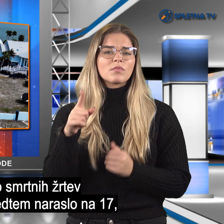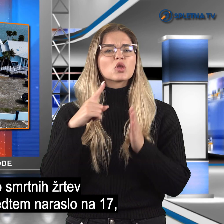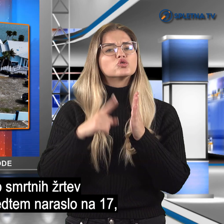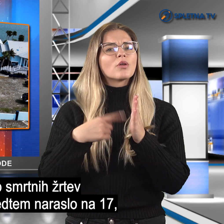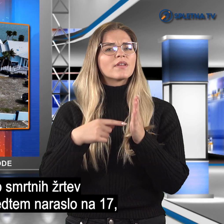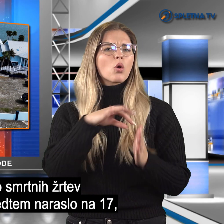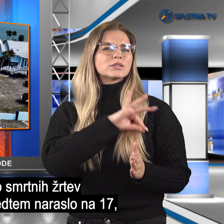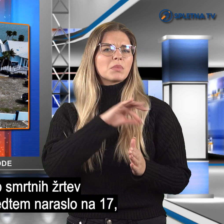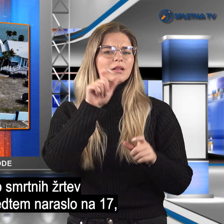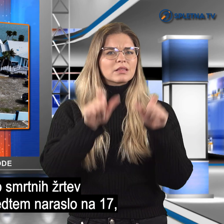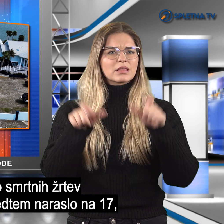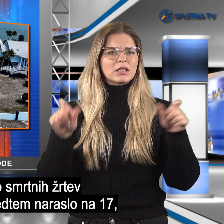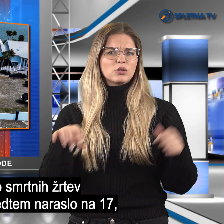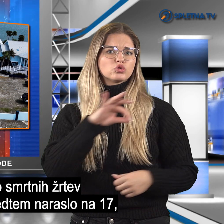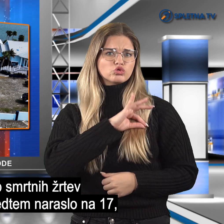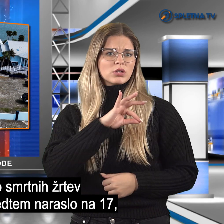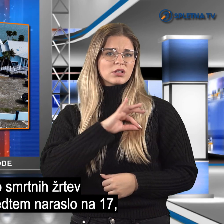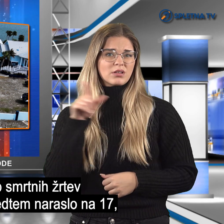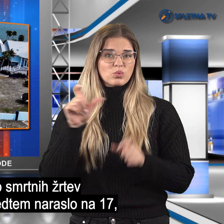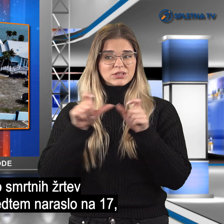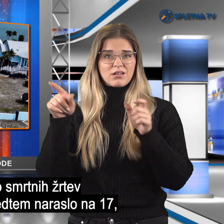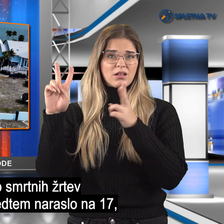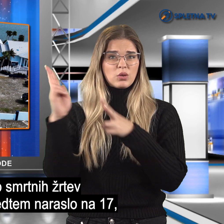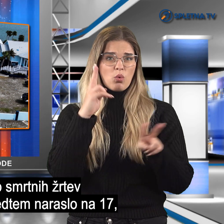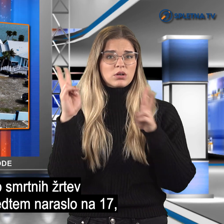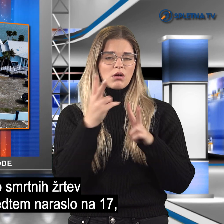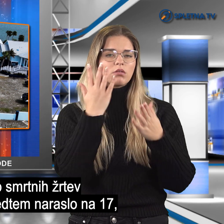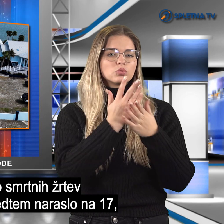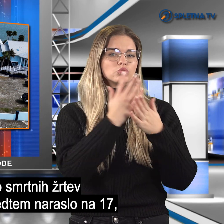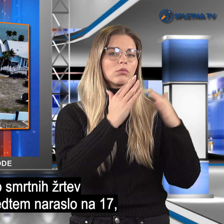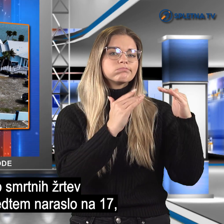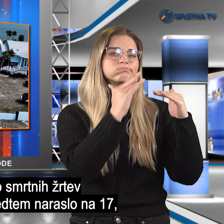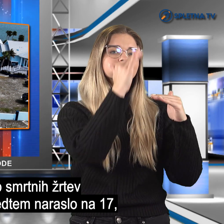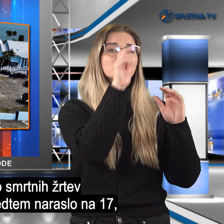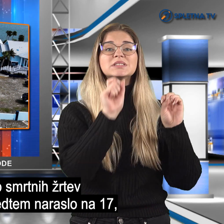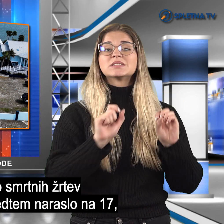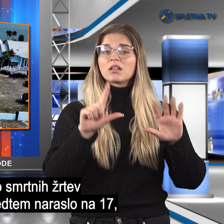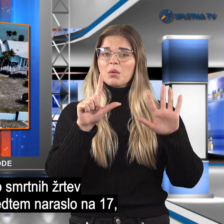Število smrtnih žrtev orkana je medtem naraslo na 17, poročajo ameriški mediji.